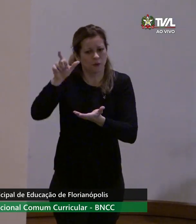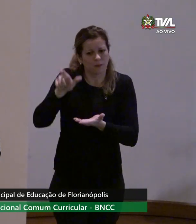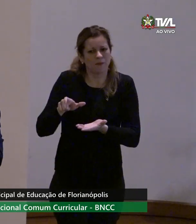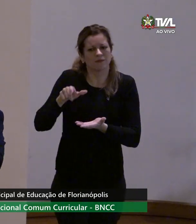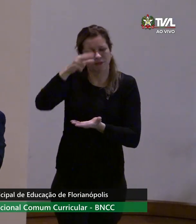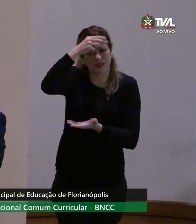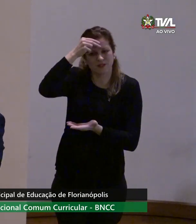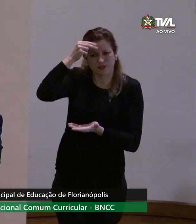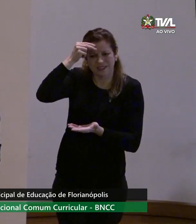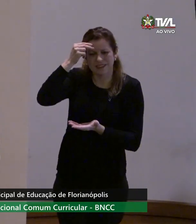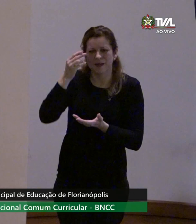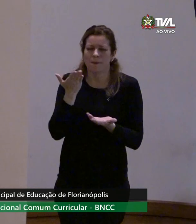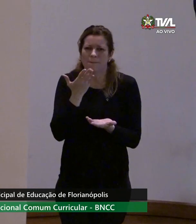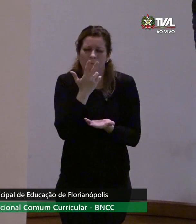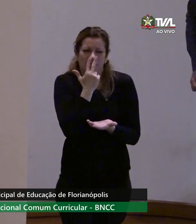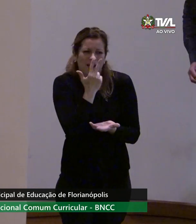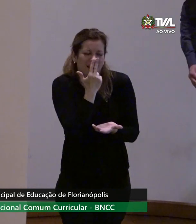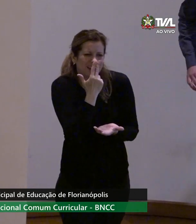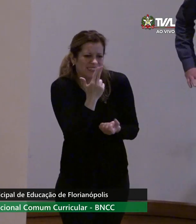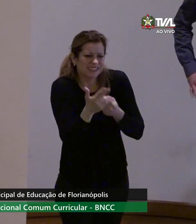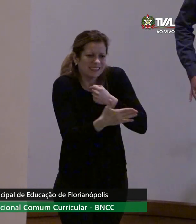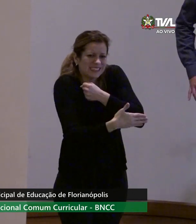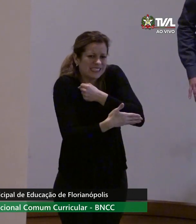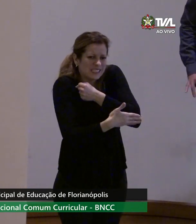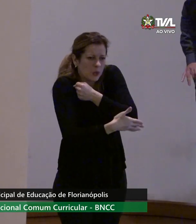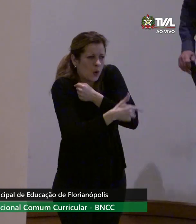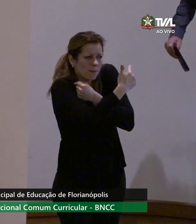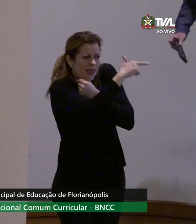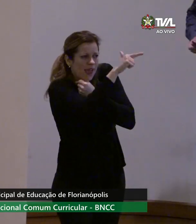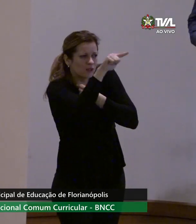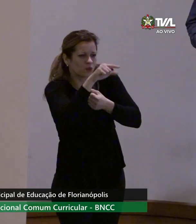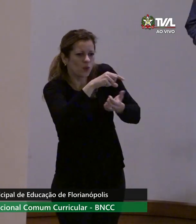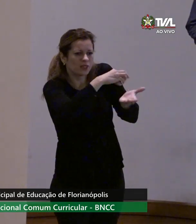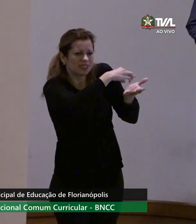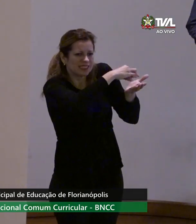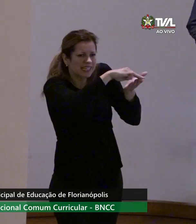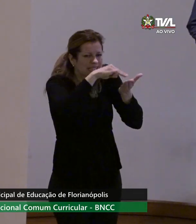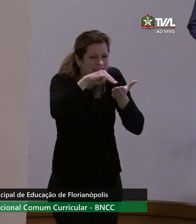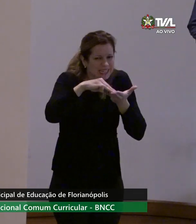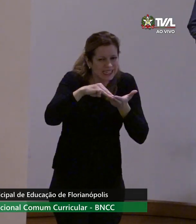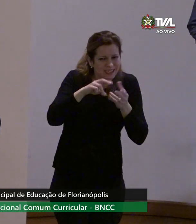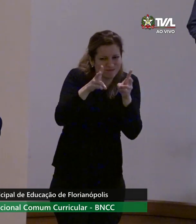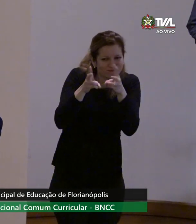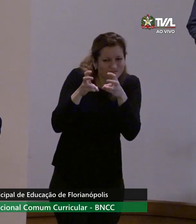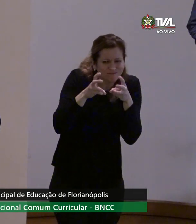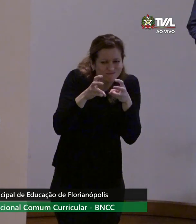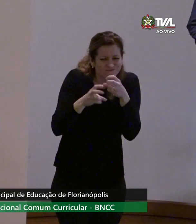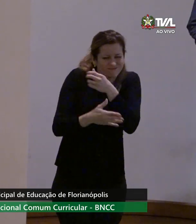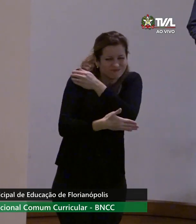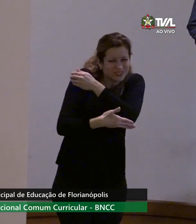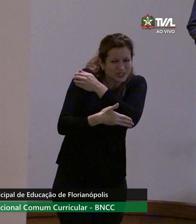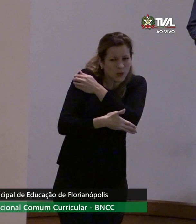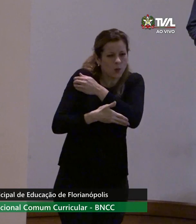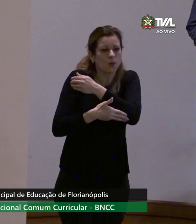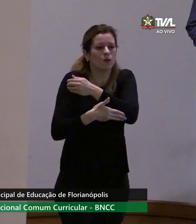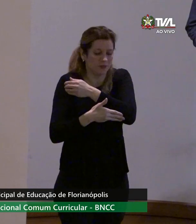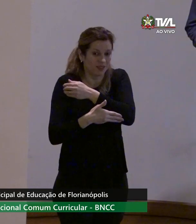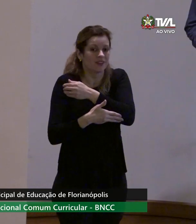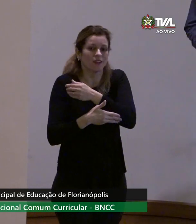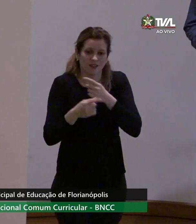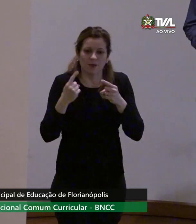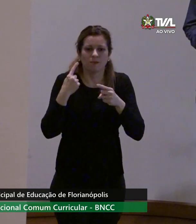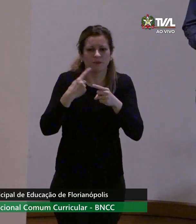causa um certo ciúme As demais secretarias porque o prefeito Topázio que inicia seu 2º mês como